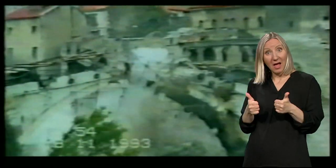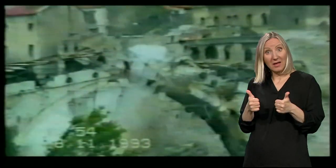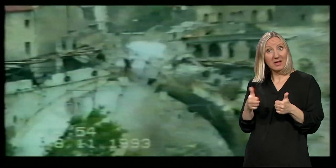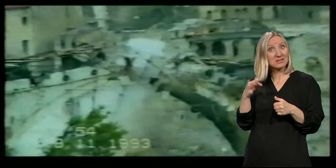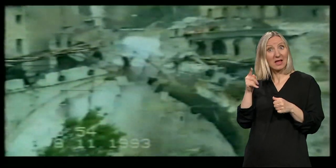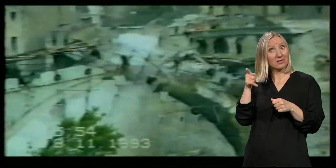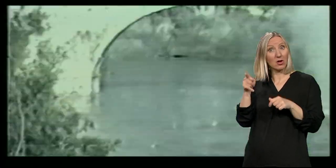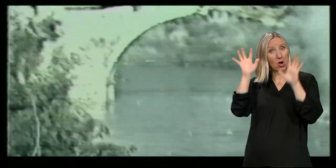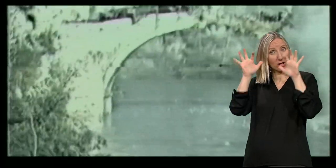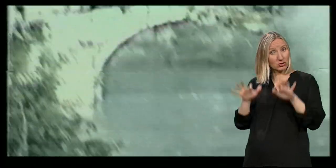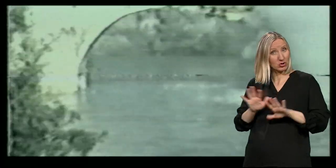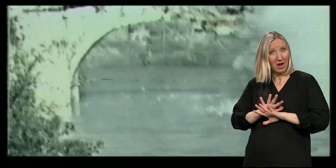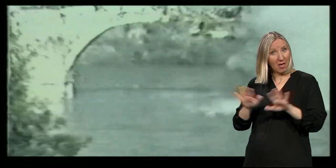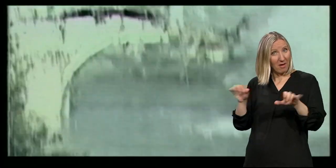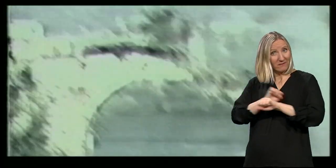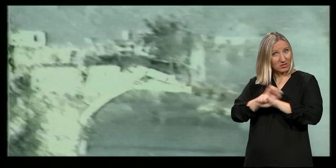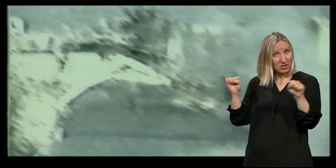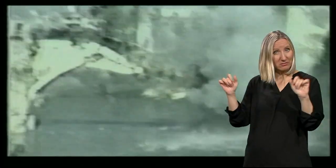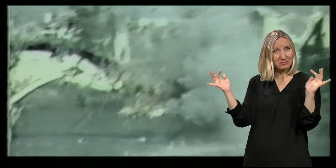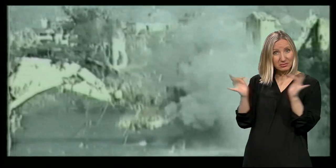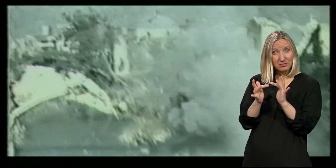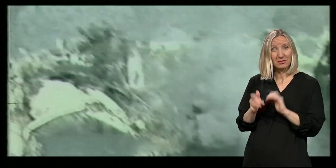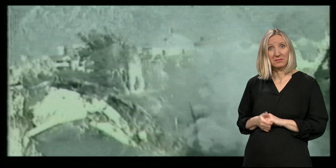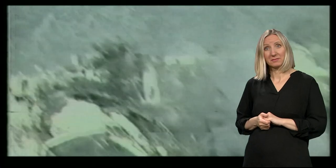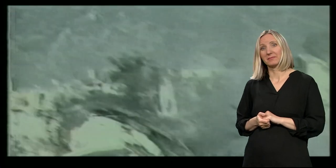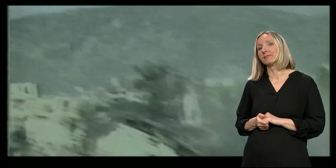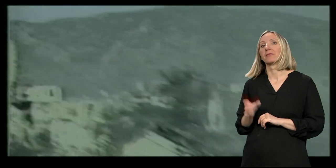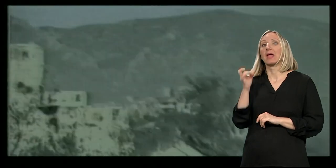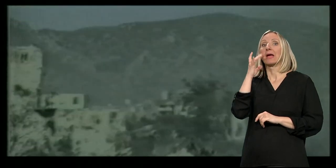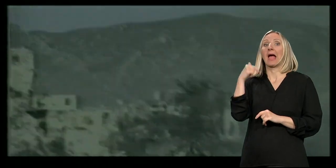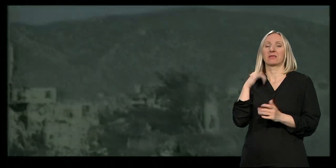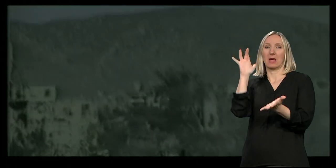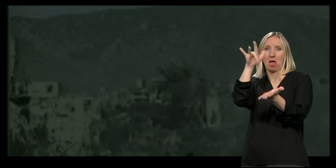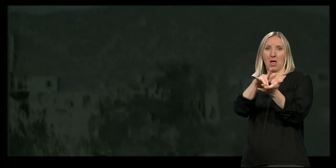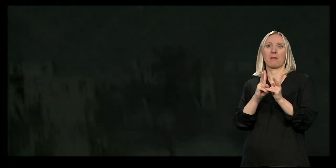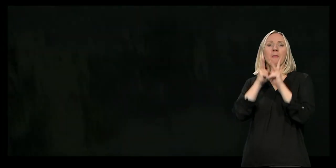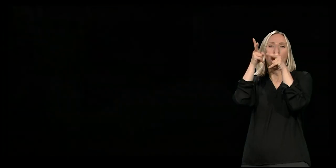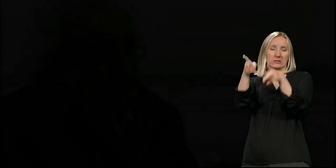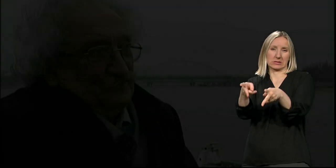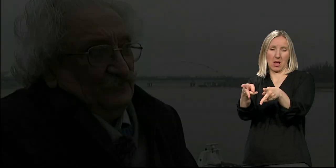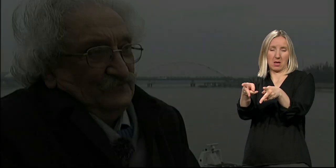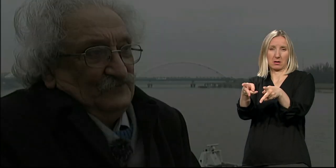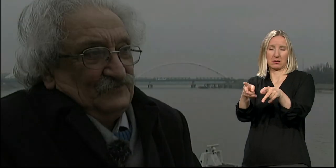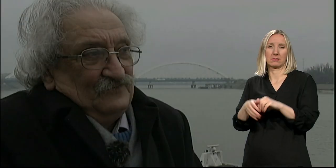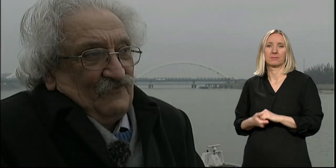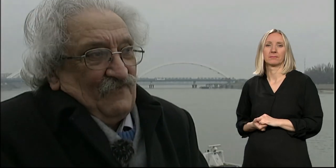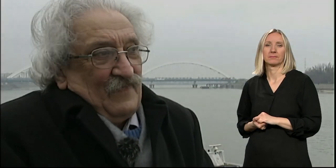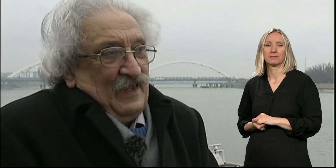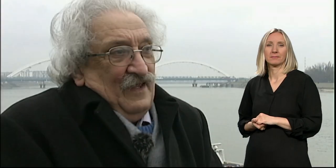modre kiše nad Mostarom? Pa kad ja dođem u Mostar, to je